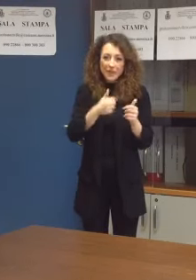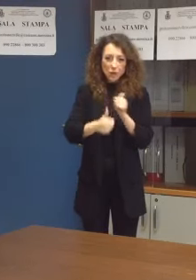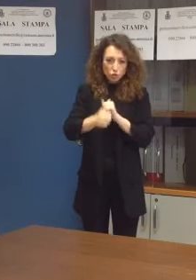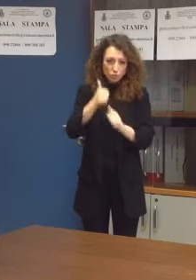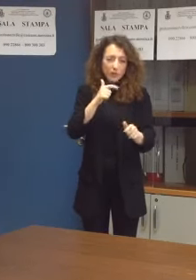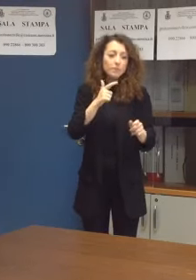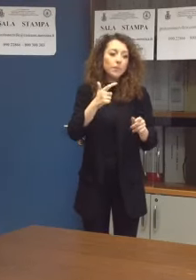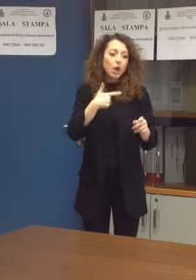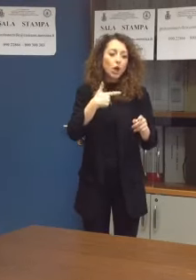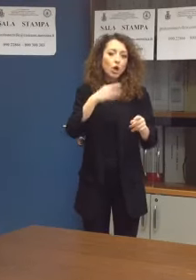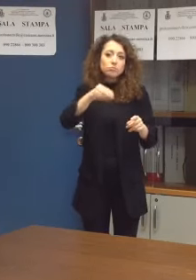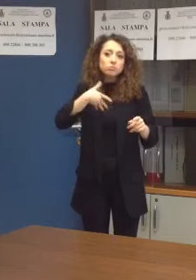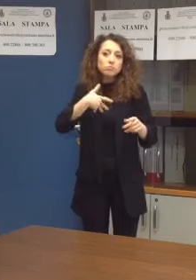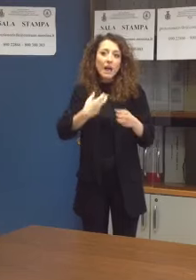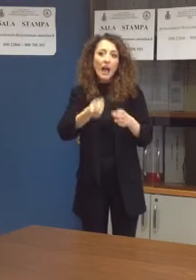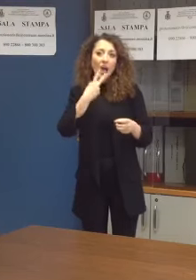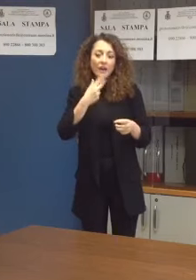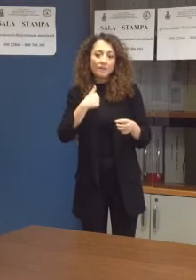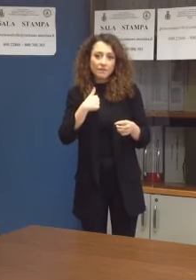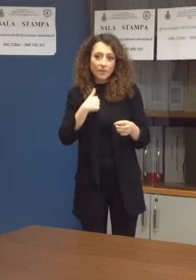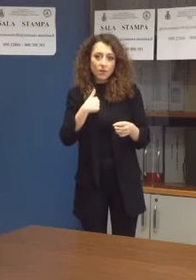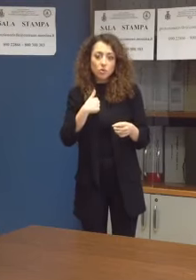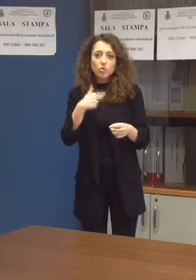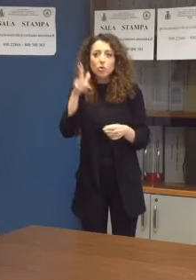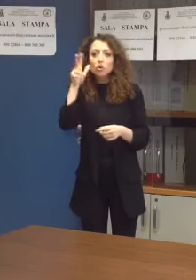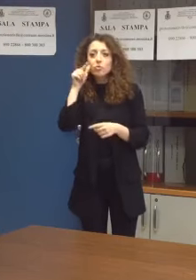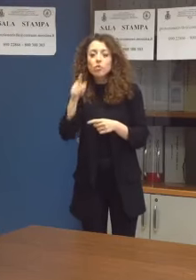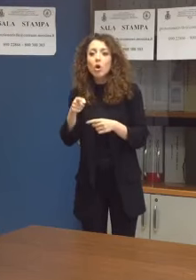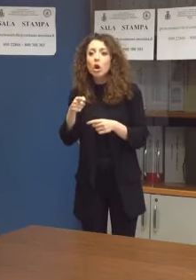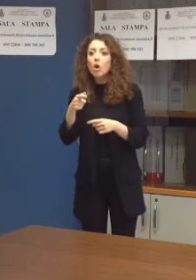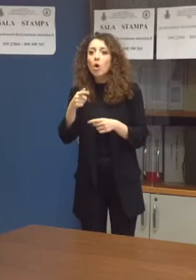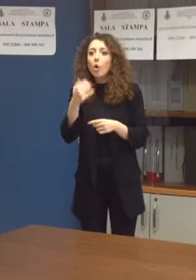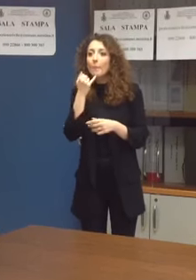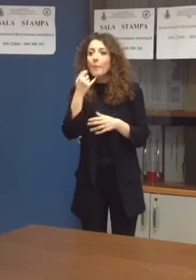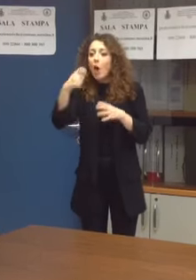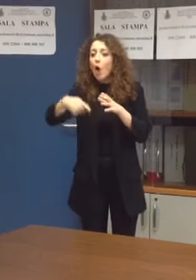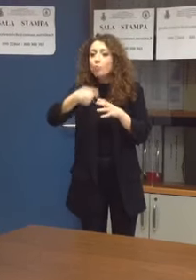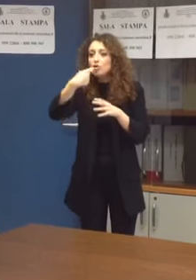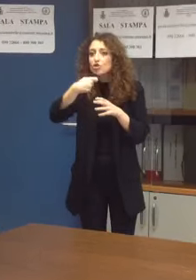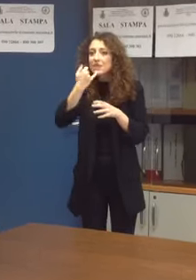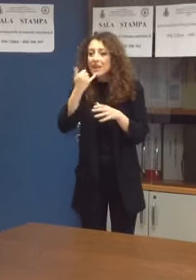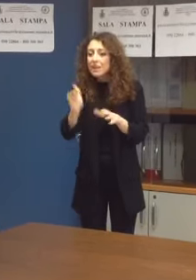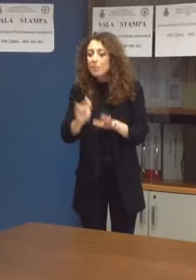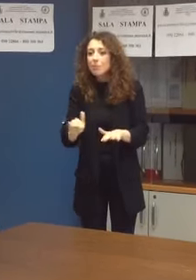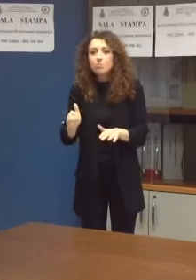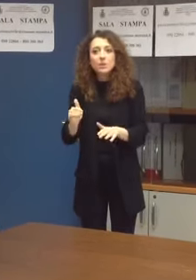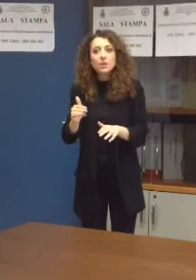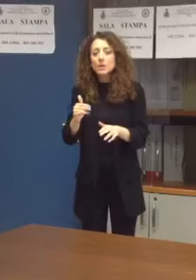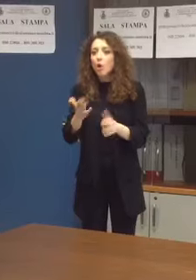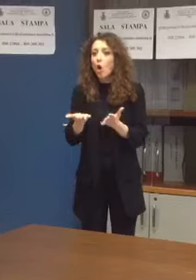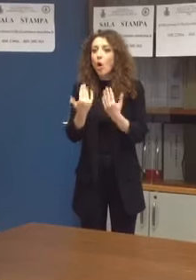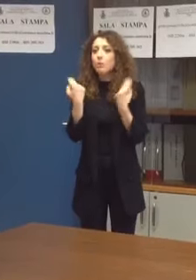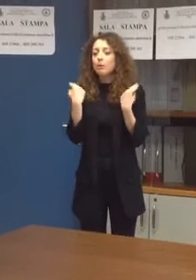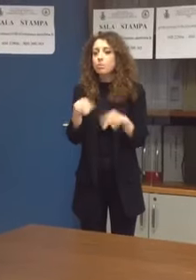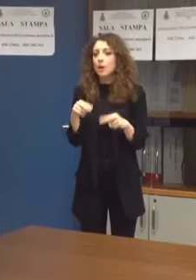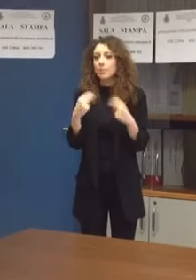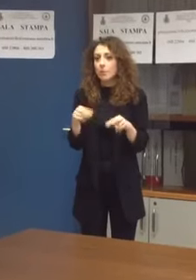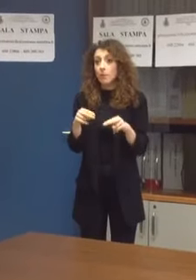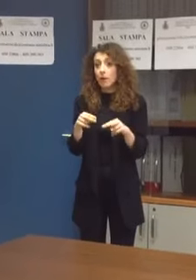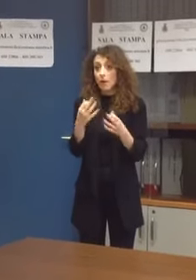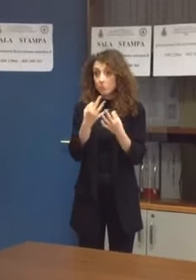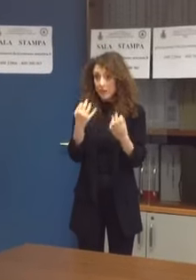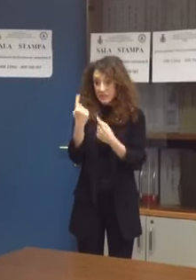un'altra segnalazione di una signora che non era riuscita a comprare gli omogenizzati. Bene, in merito a questo sto già facendo predisporre una